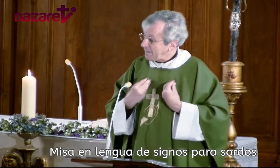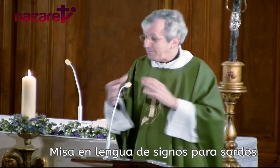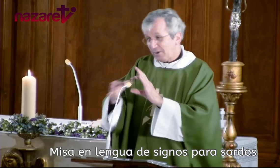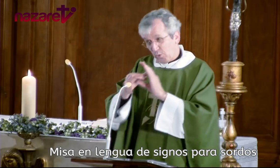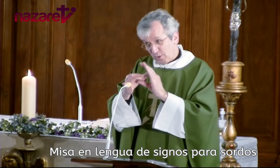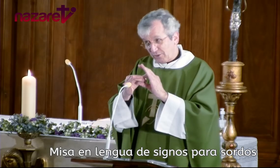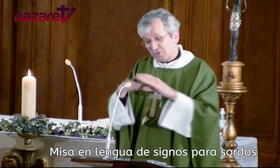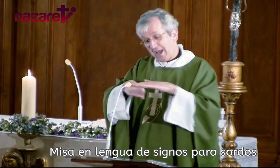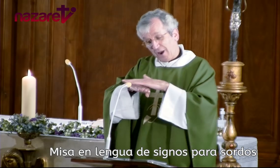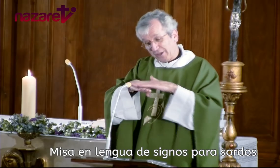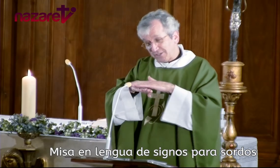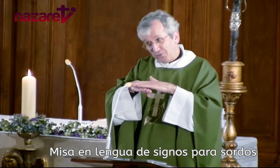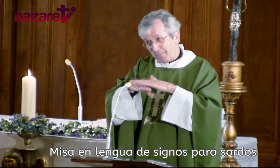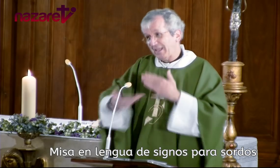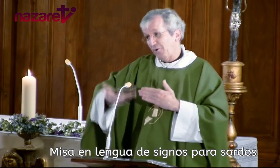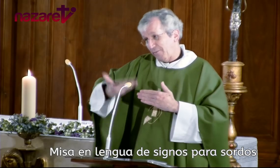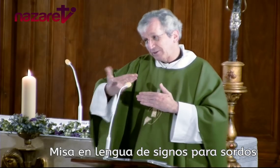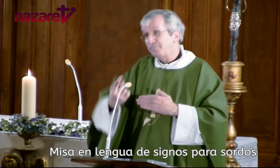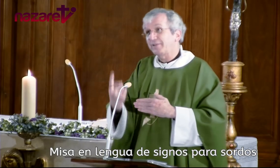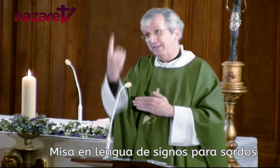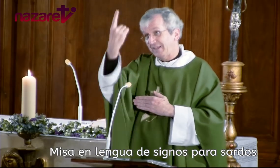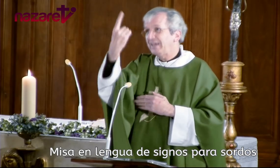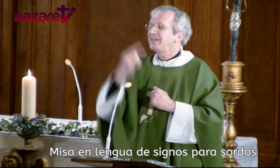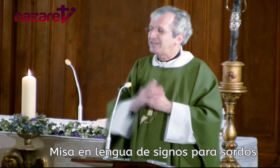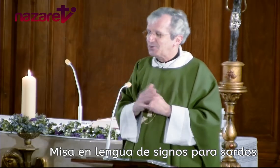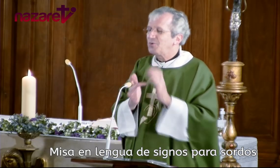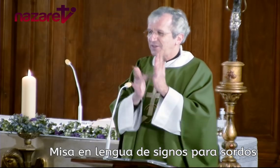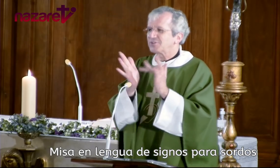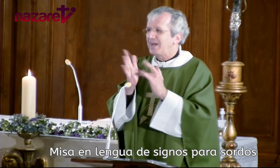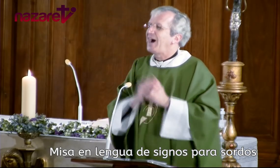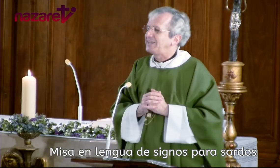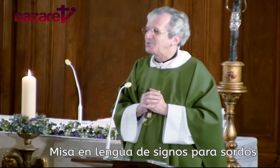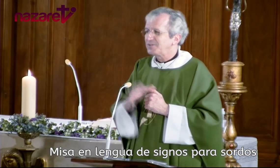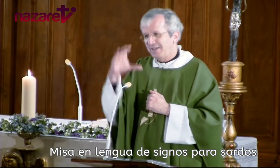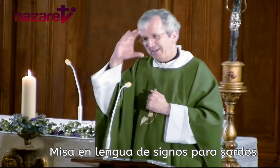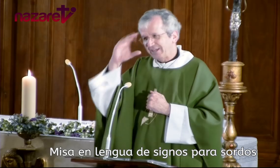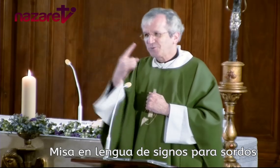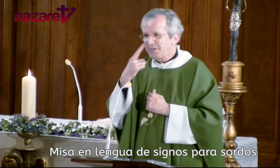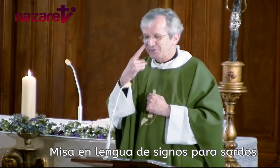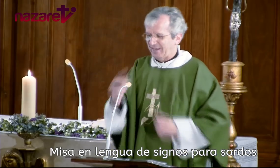vivir unidos a lo que es fundamental o lo más importante, que es unidos a Jesús. Escuchemos con